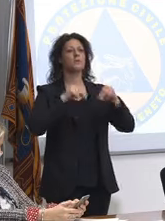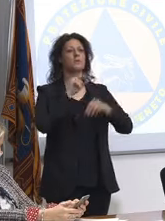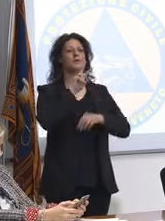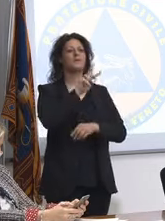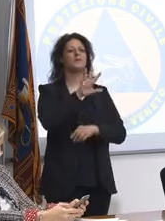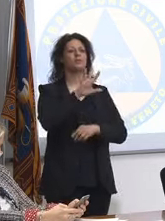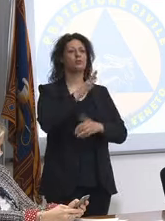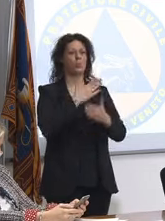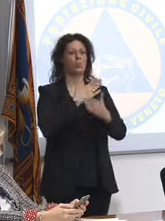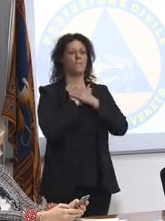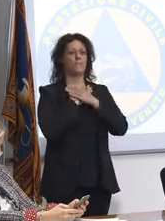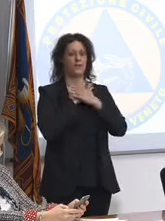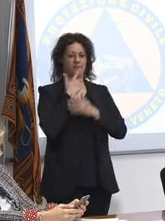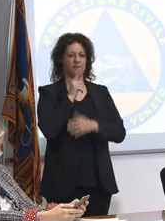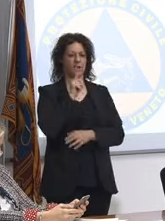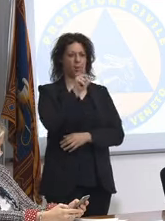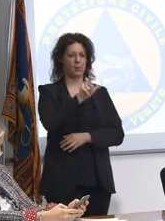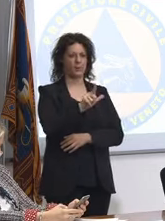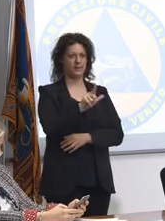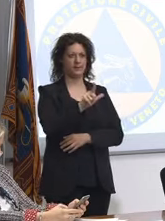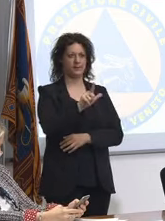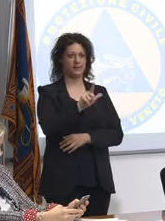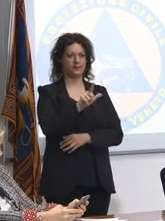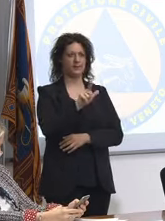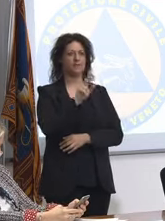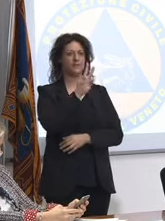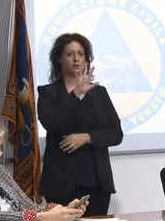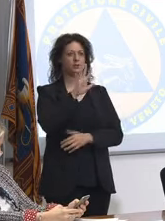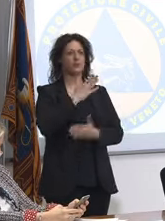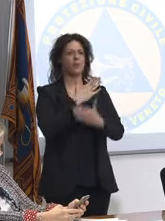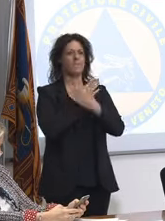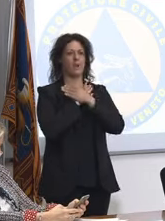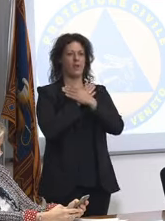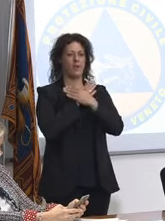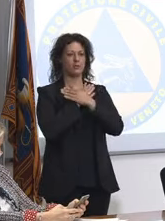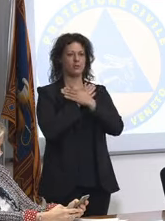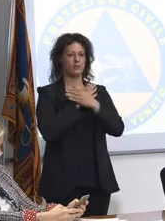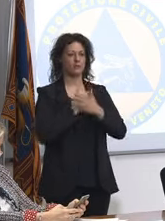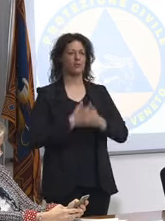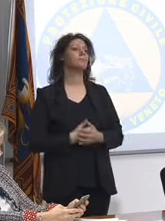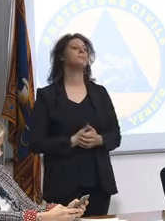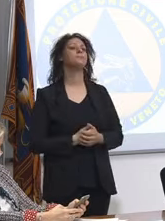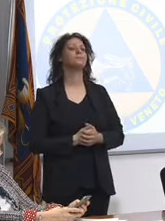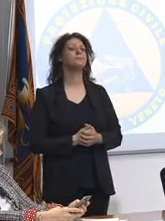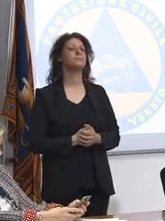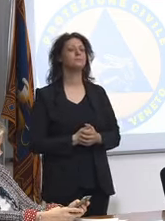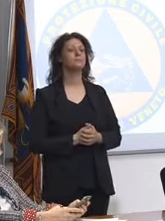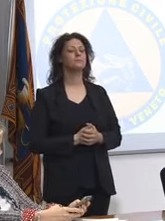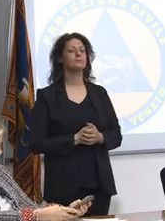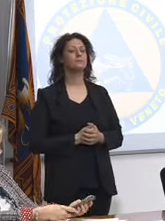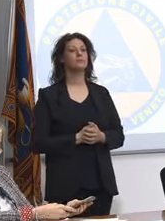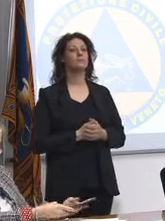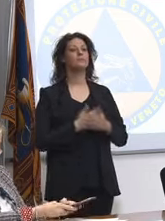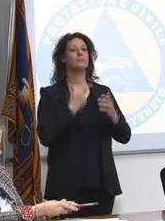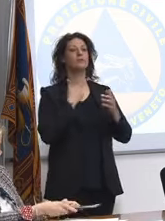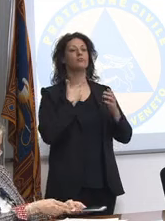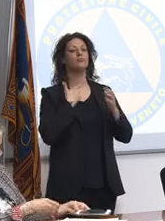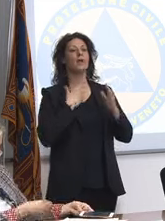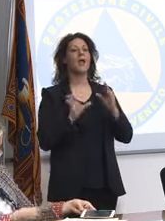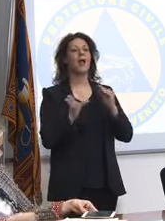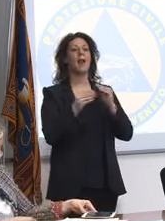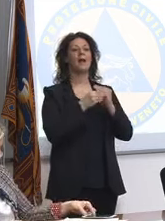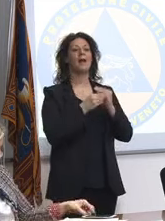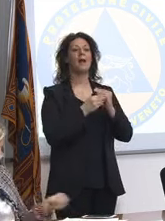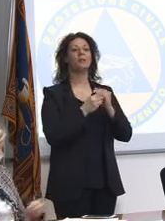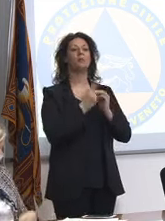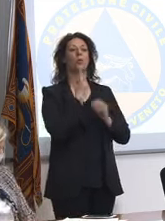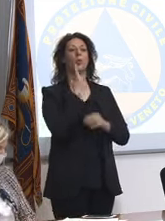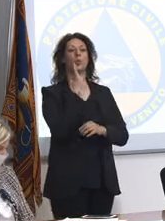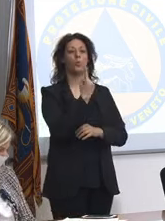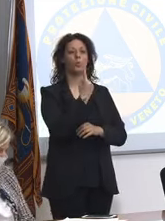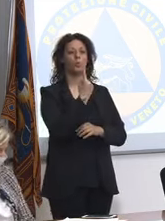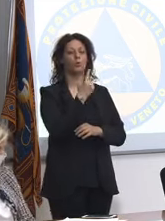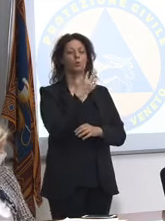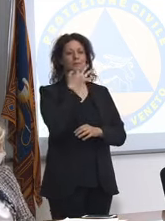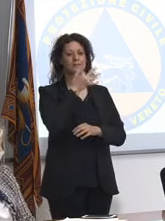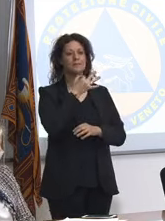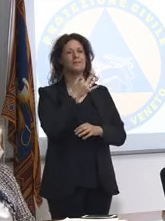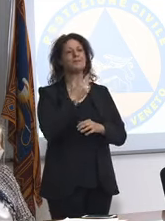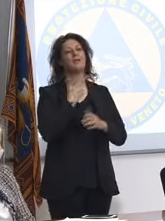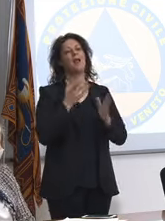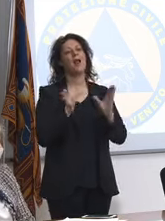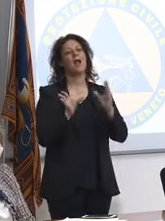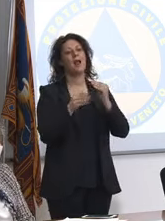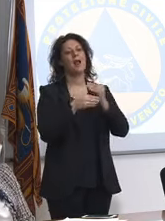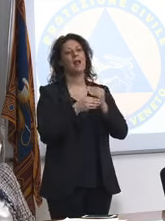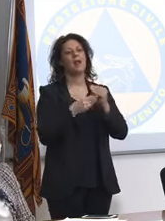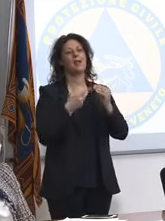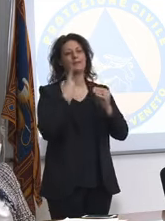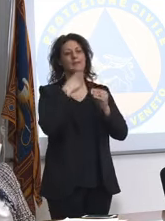lunedì, da dopodomani, fanno riferimento l'allegato 1, quindi le linee guida che troverete allegate nelle, che